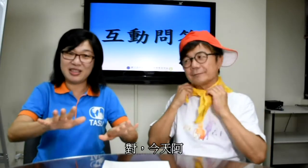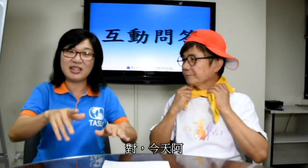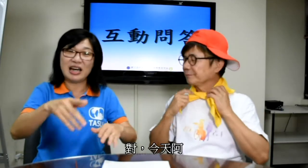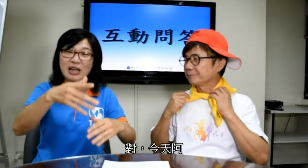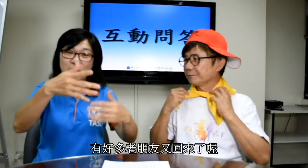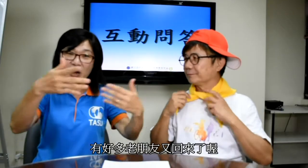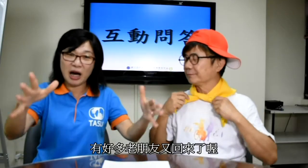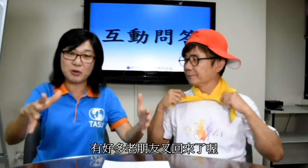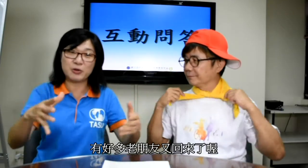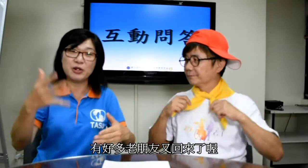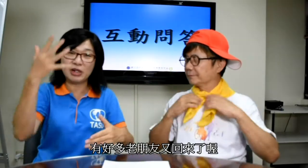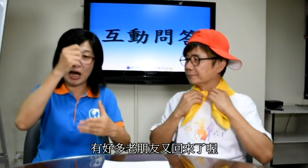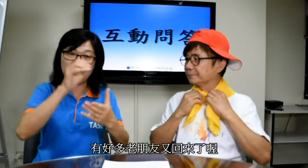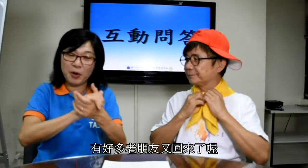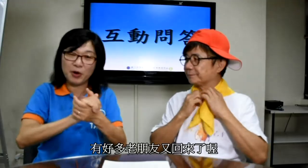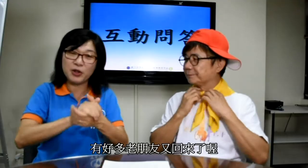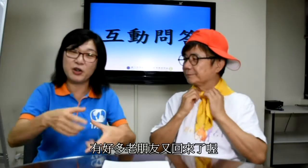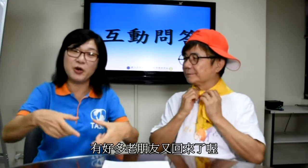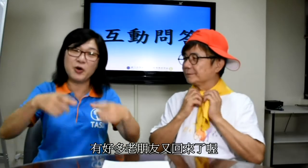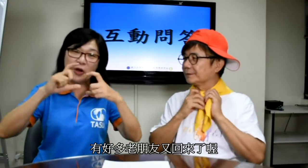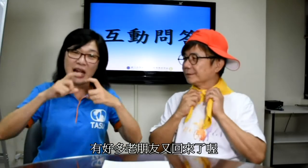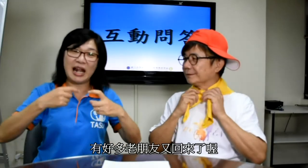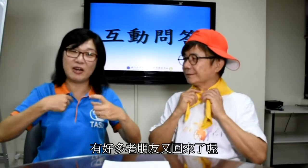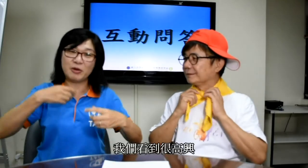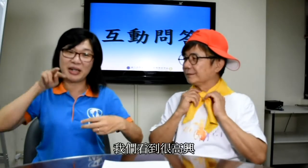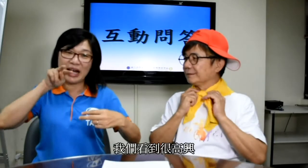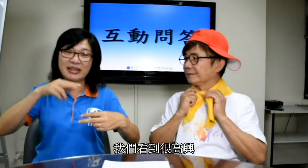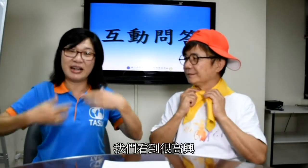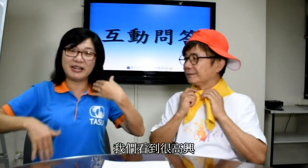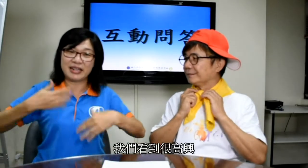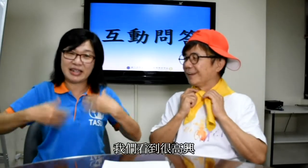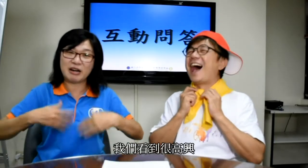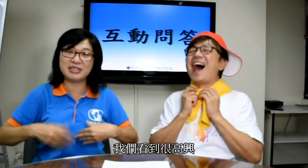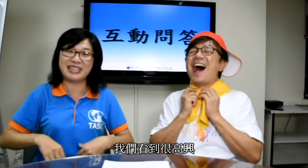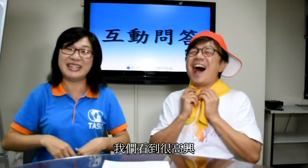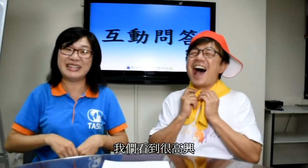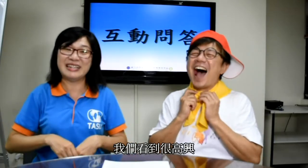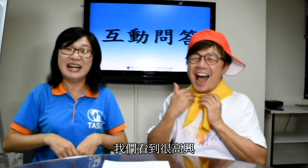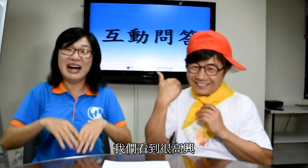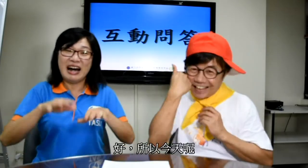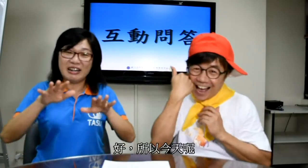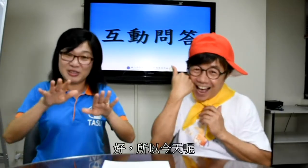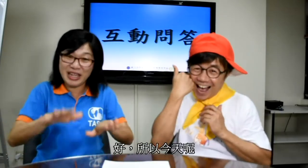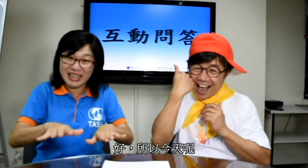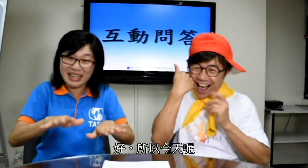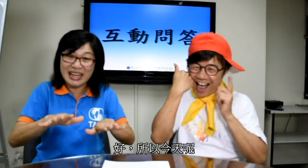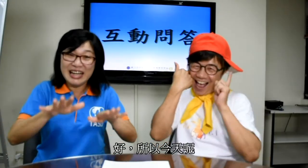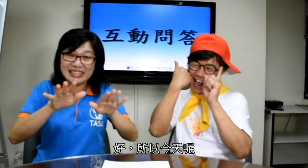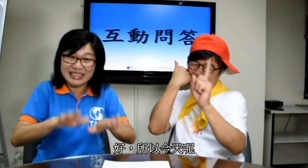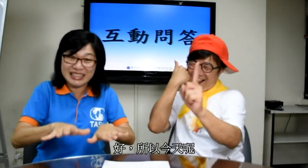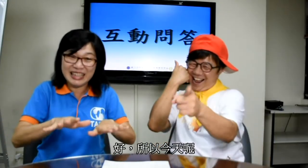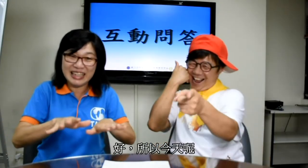呢有好多老朋友又回来了，我们看到很高兴。好，所以今天呢，